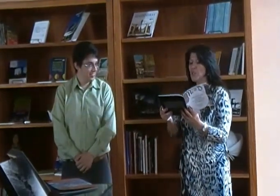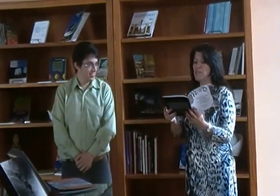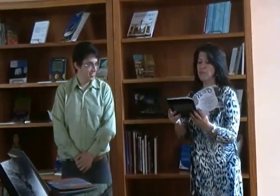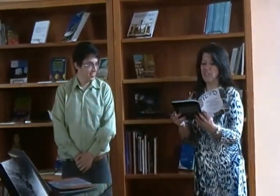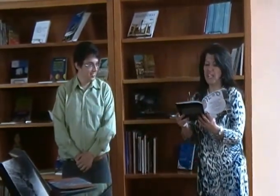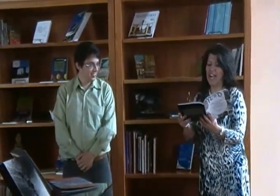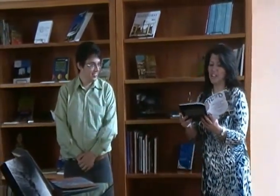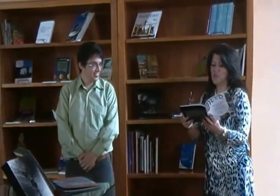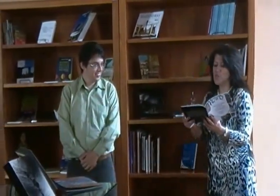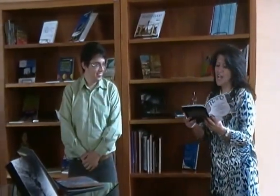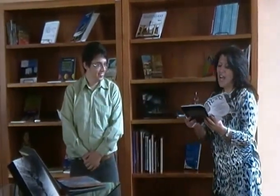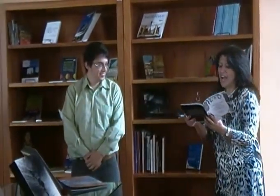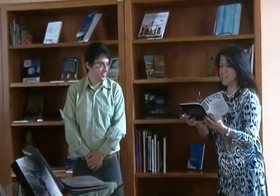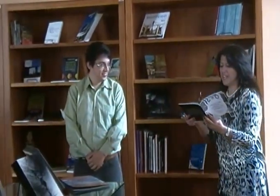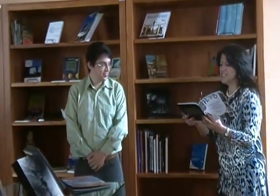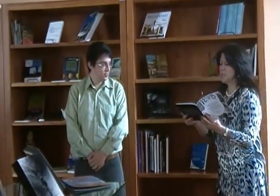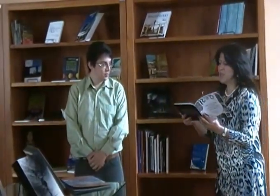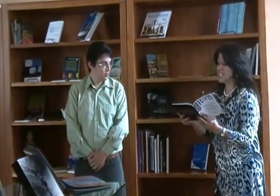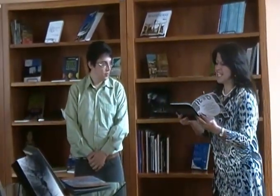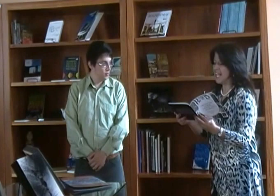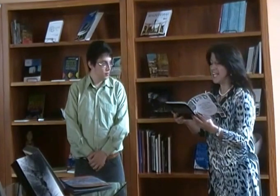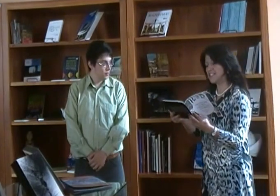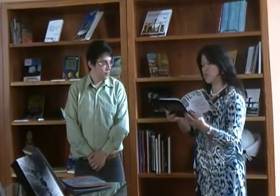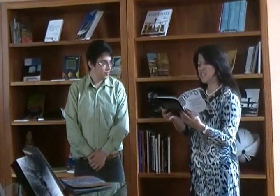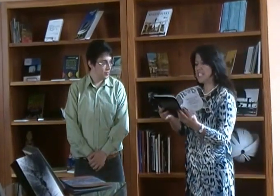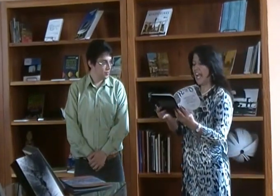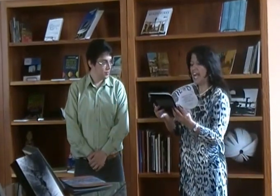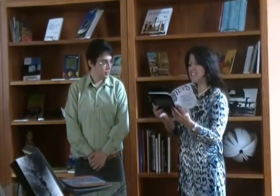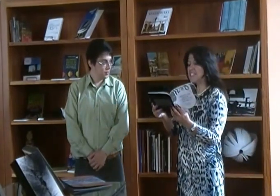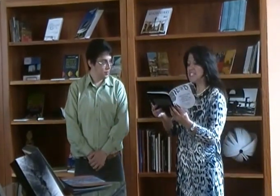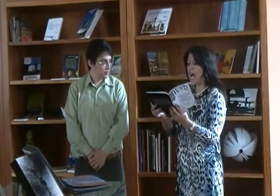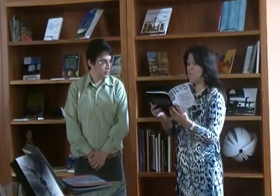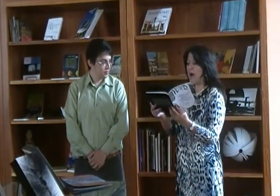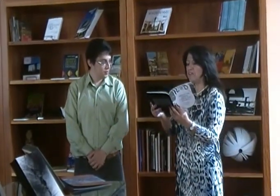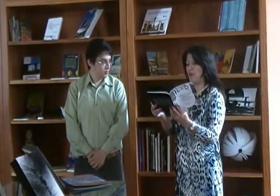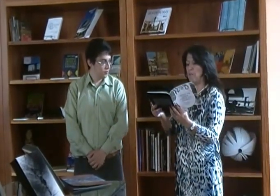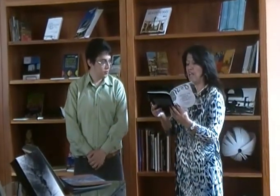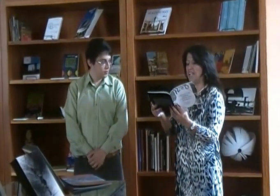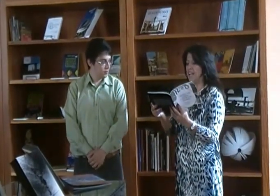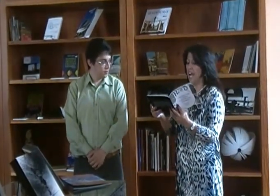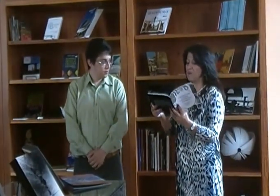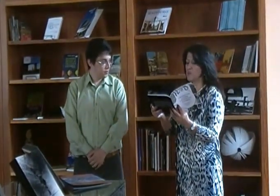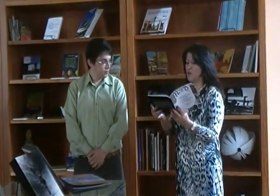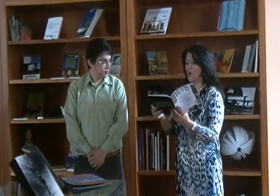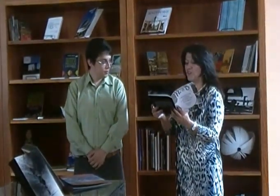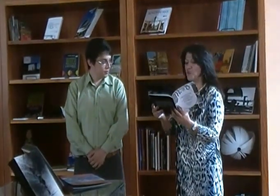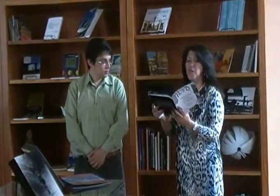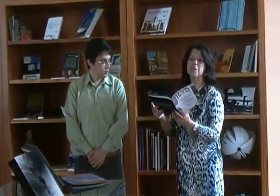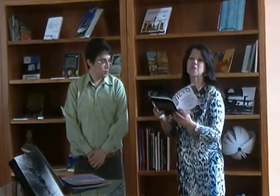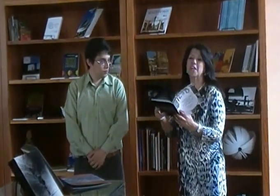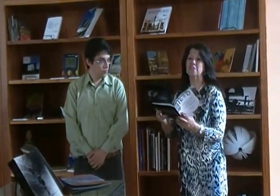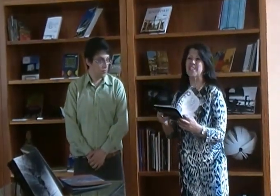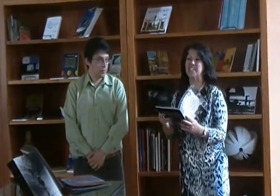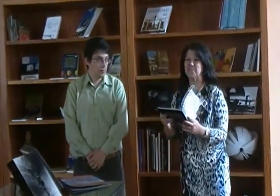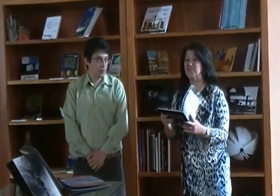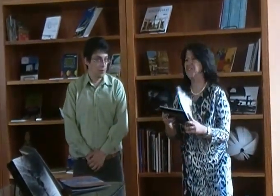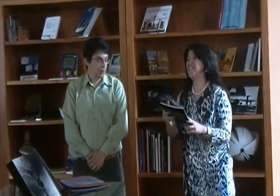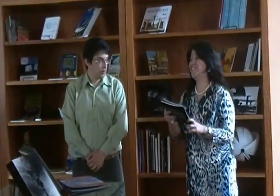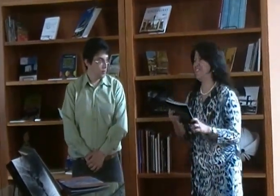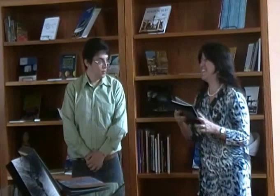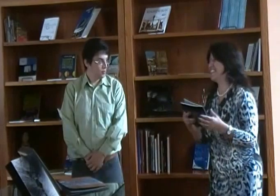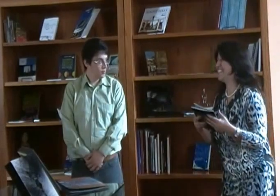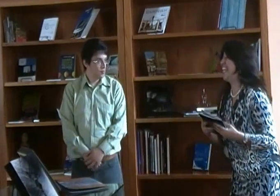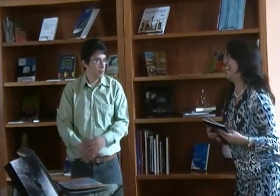seus assombros amplificados, atraída por azaleias adocicadas, amável abelha absorve o âmago da